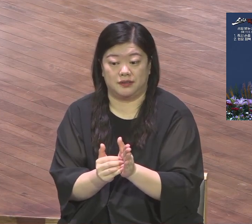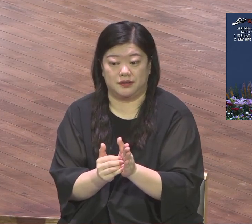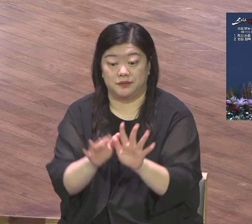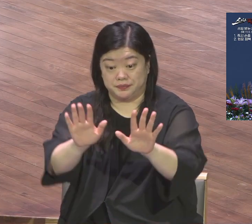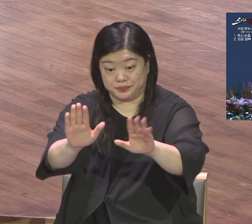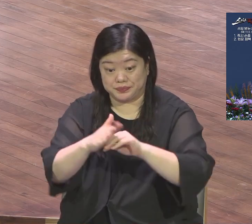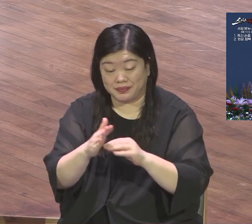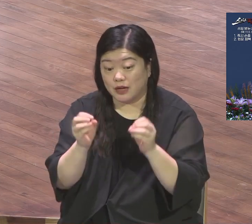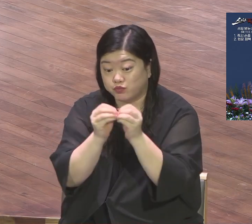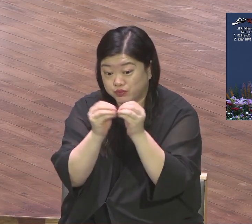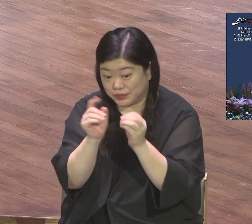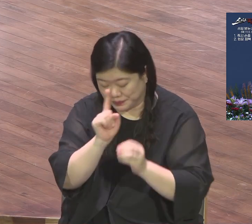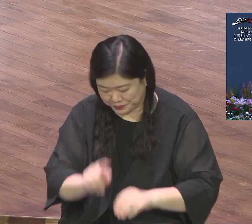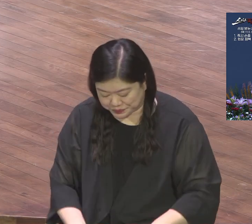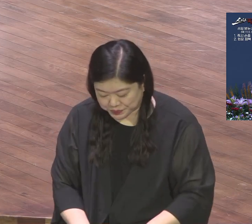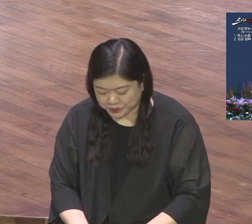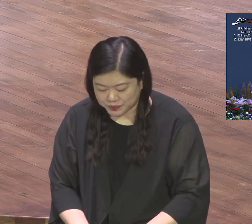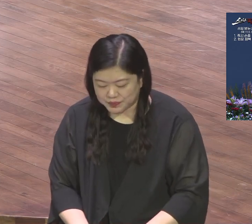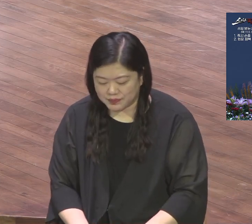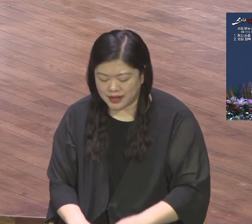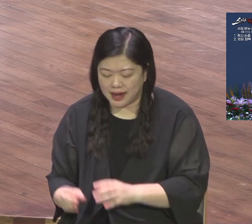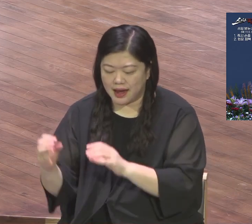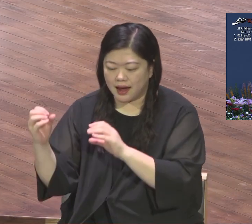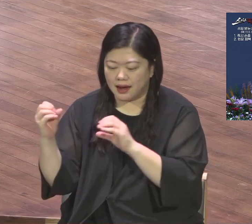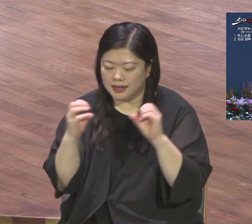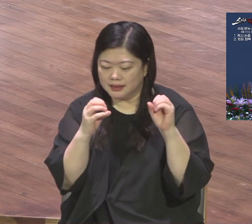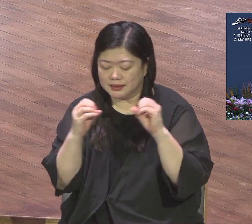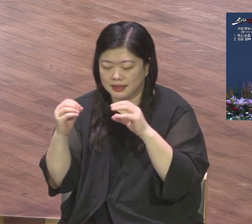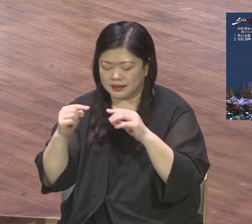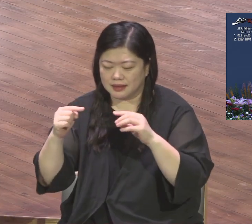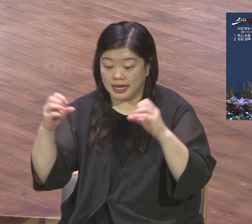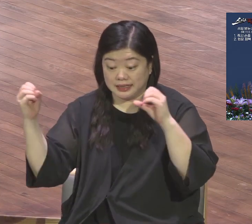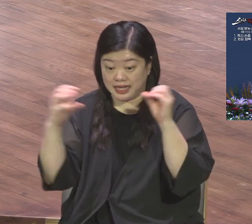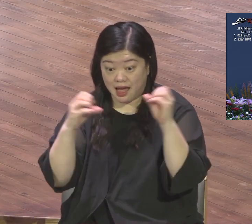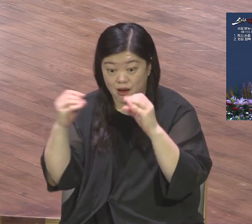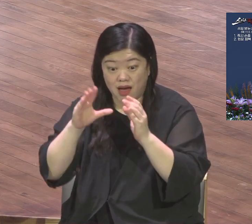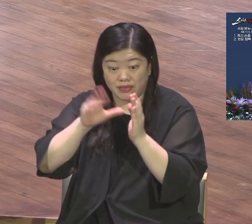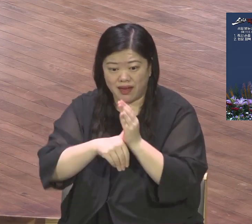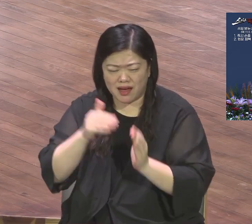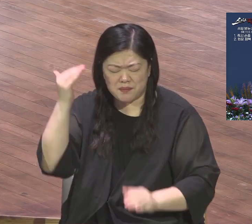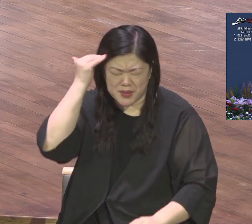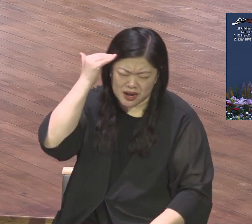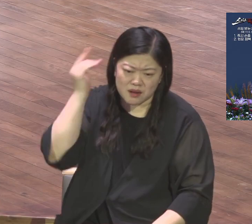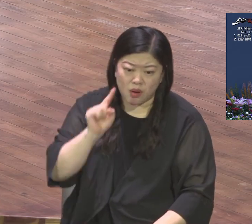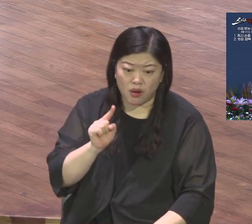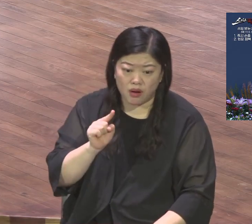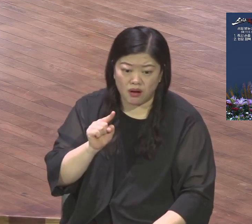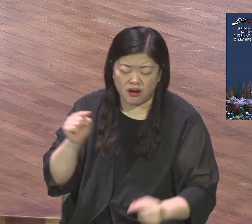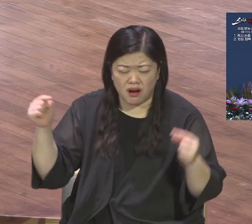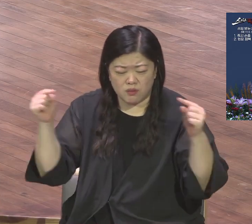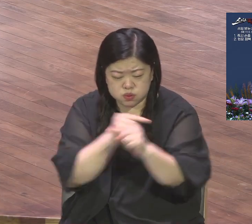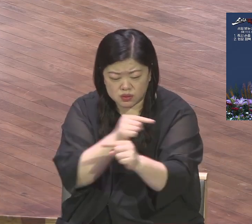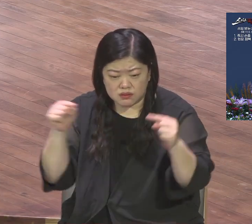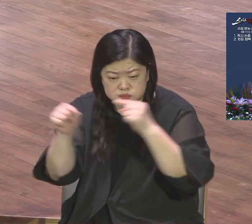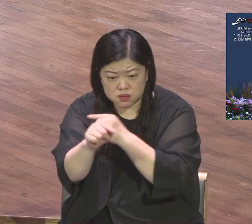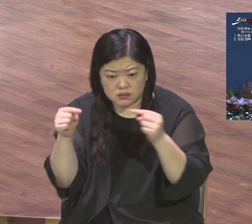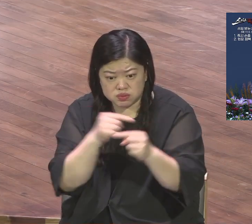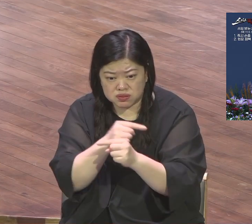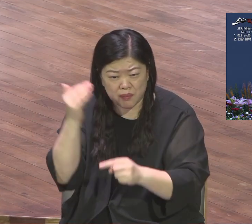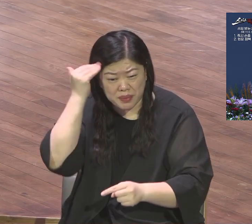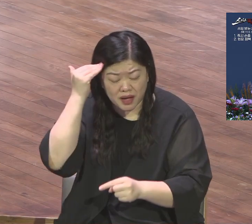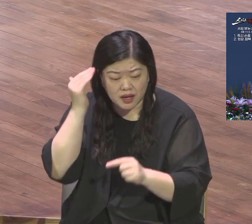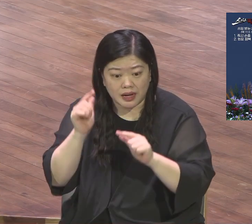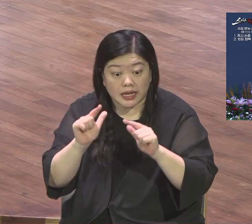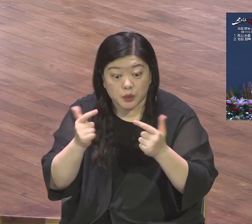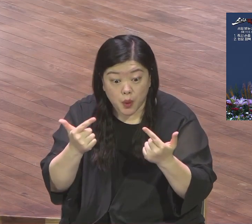소통의 가장 큰 적은 불통이 아니라 소통하고 있다는 착각이다 그랬어요.